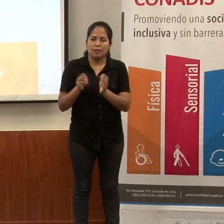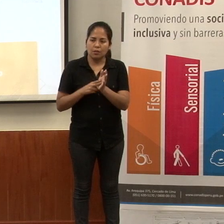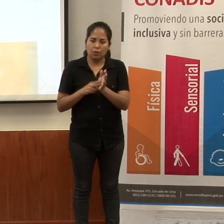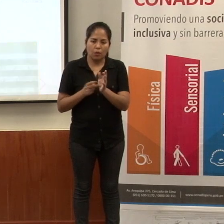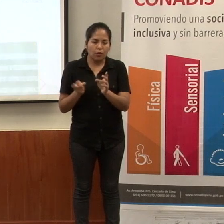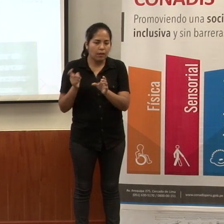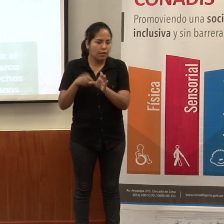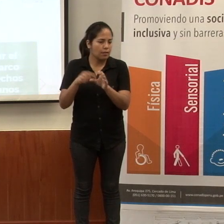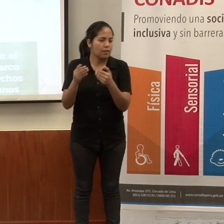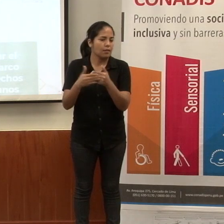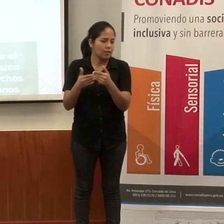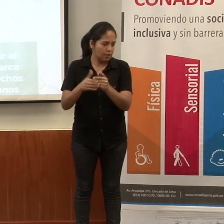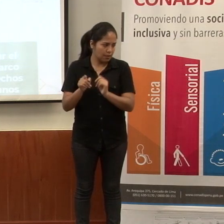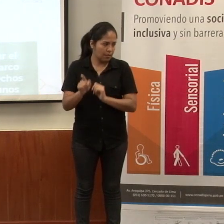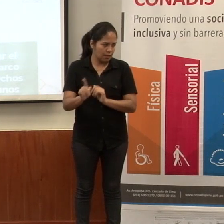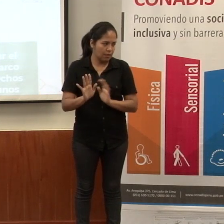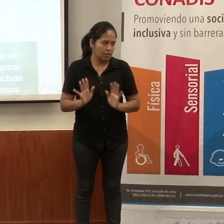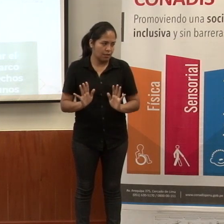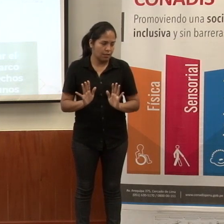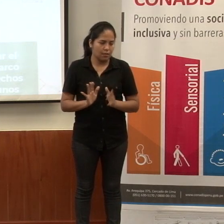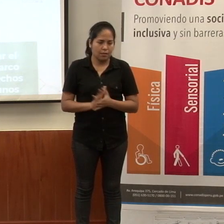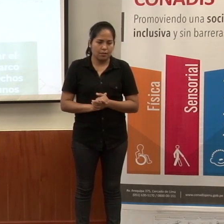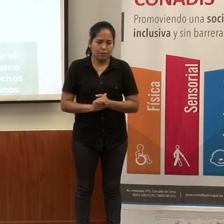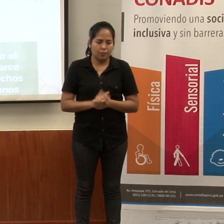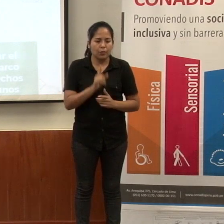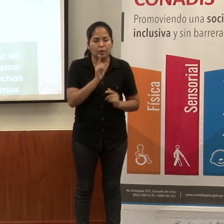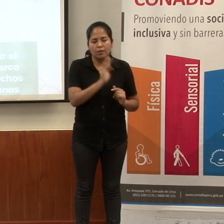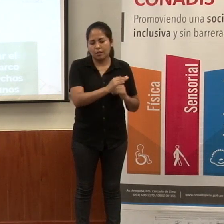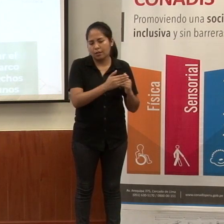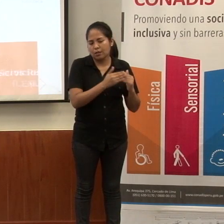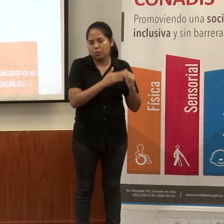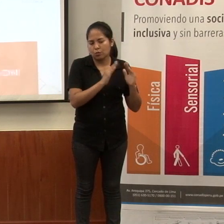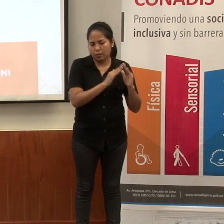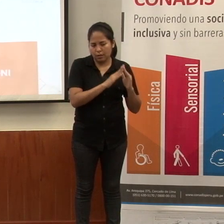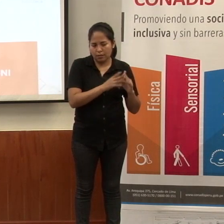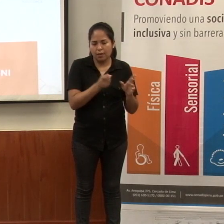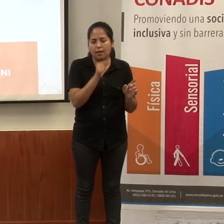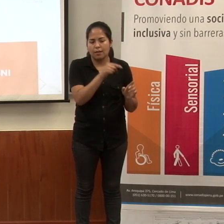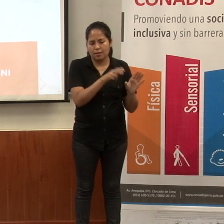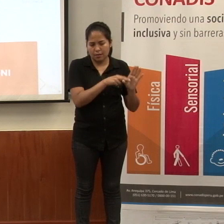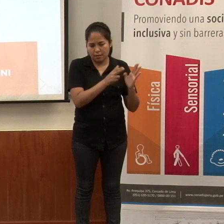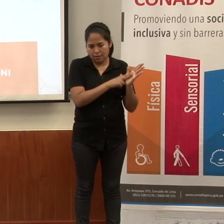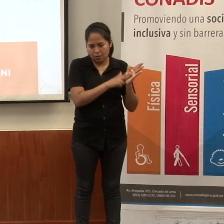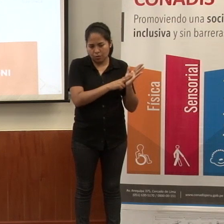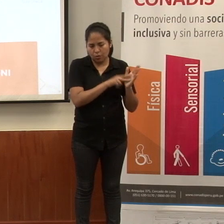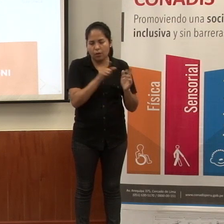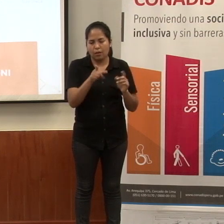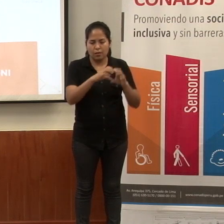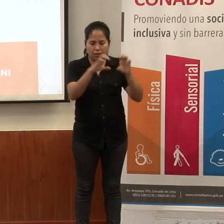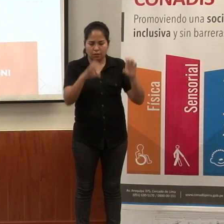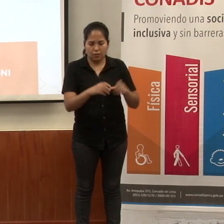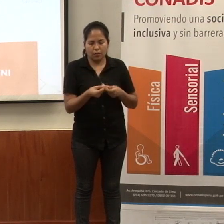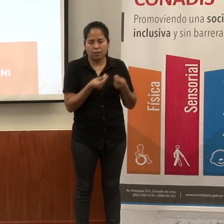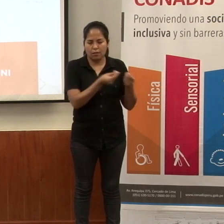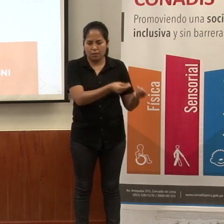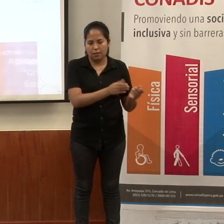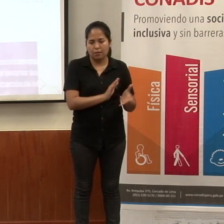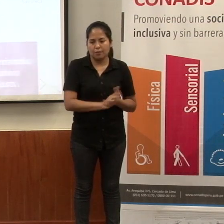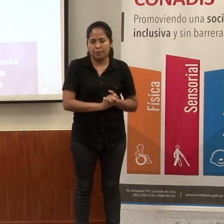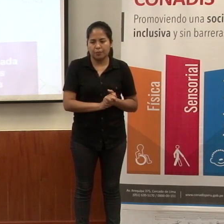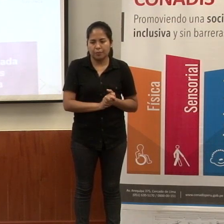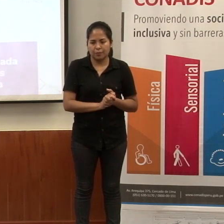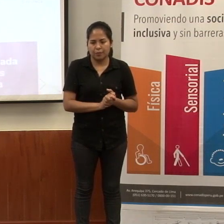inscrita. ¿Ya? Entonces, el problema es eso, que no están haciendo eso. Ahí se está trabajando el tema de los